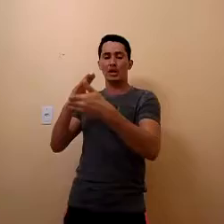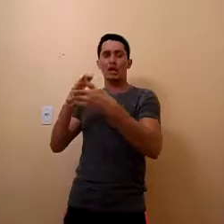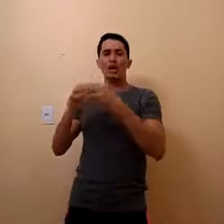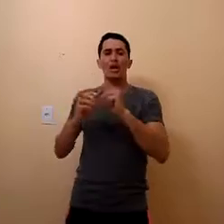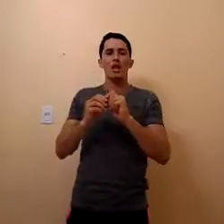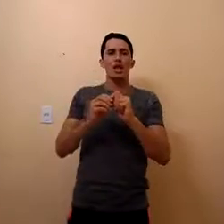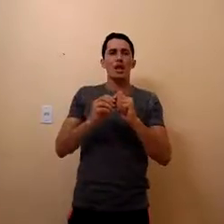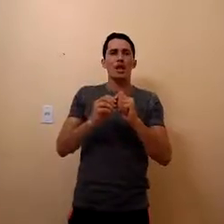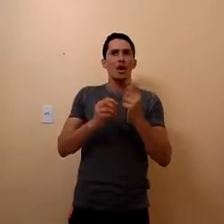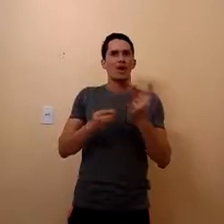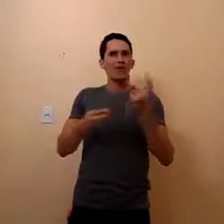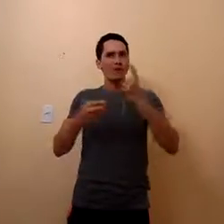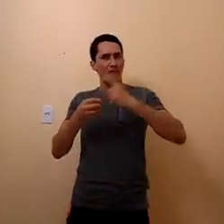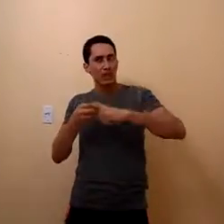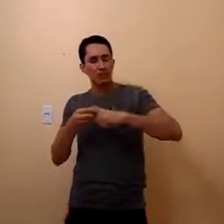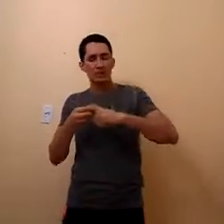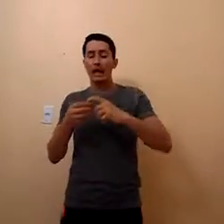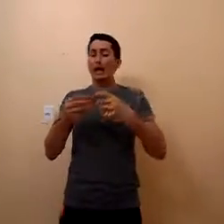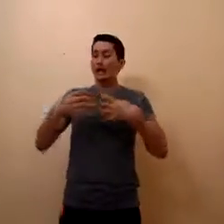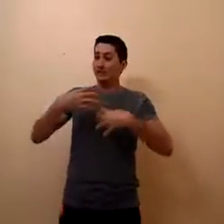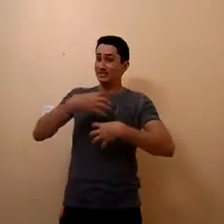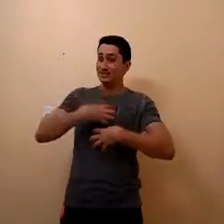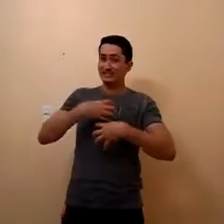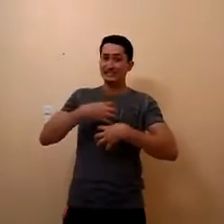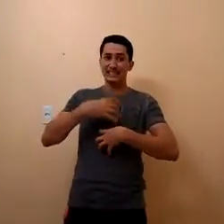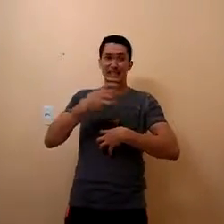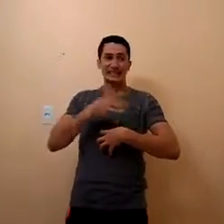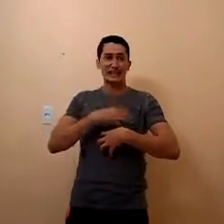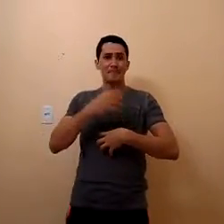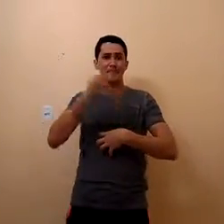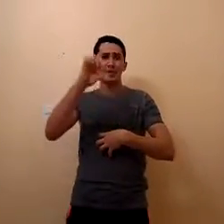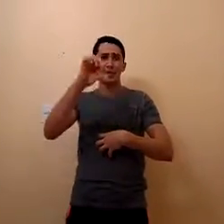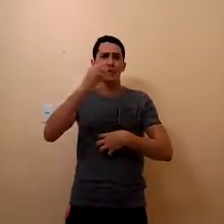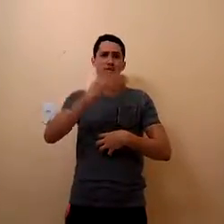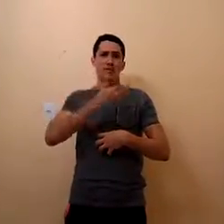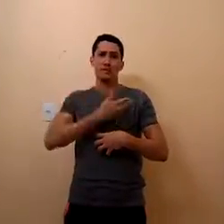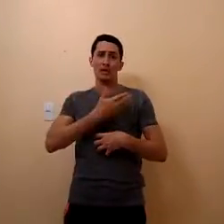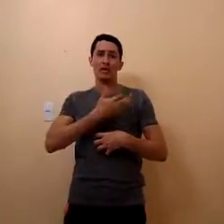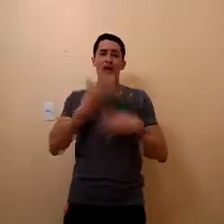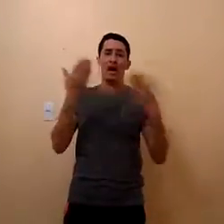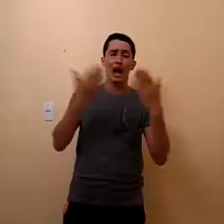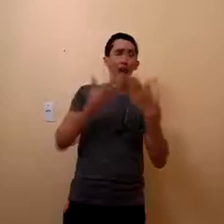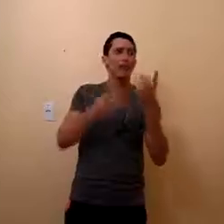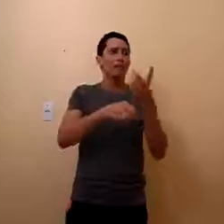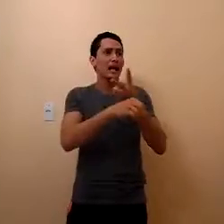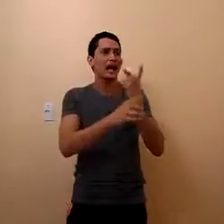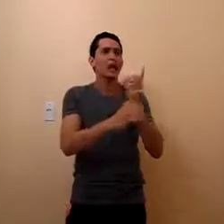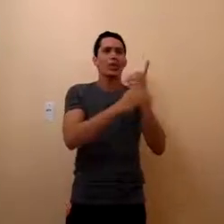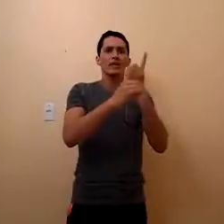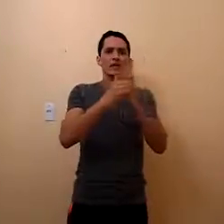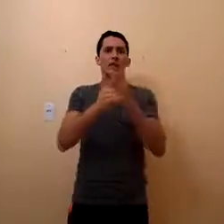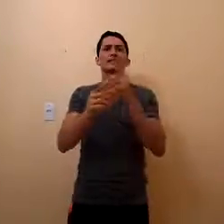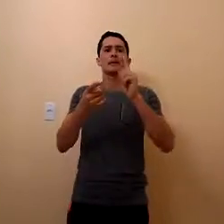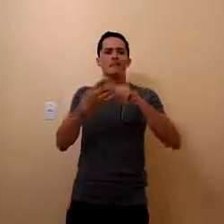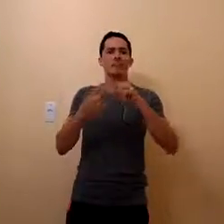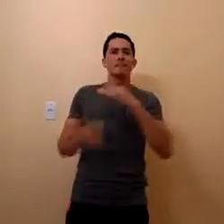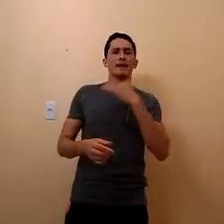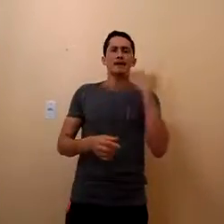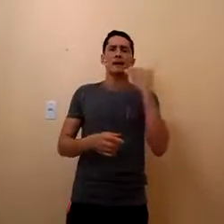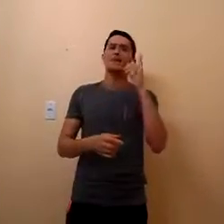testemunha voltou a falar do medo. Mataram 9 amigos meus e agora estão tentando me matar a qualquer preço. Aí fica difícil.